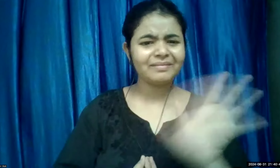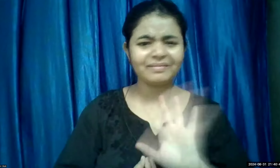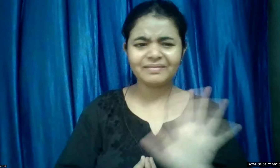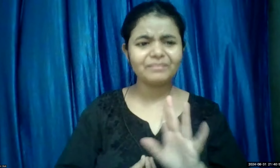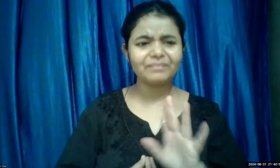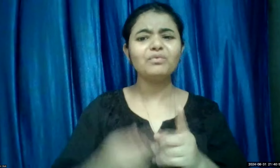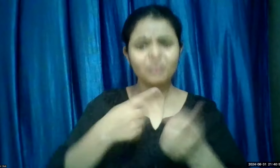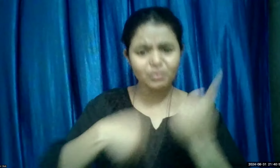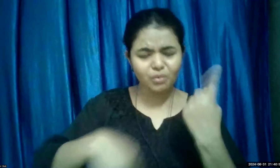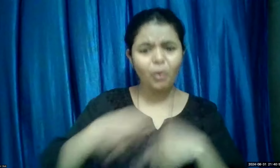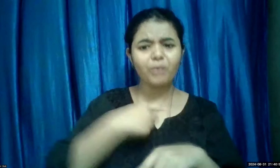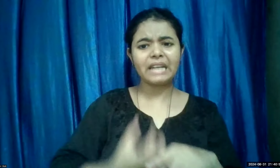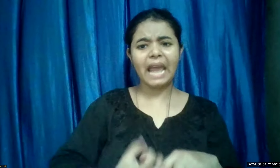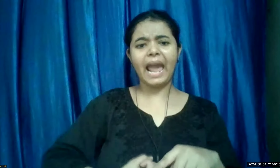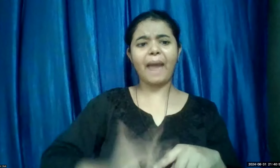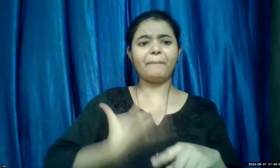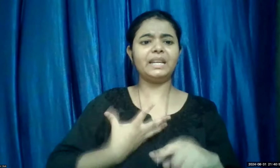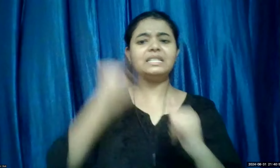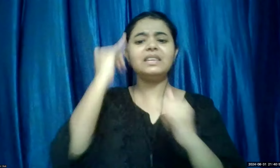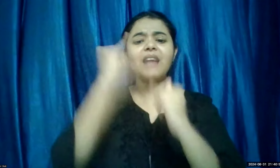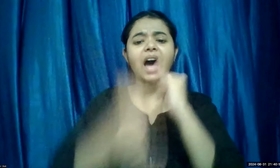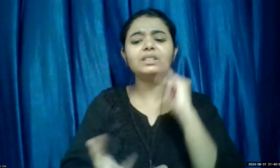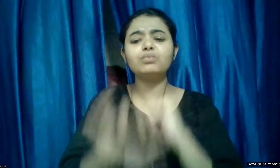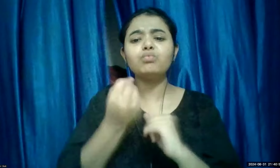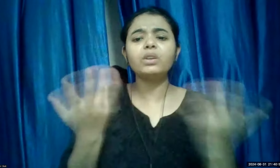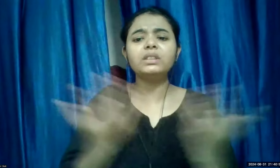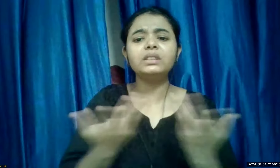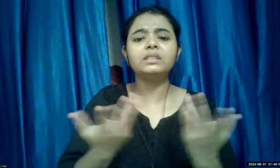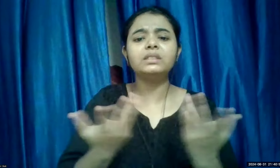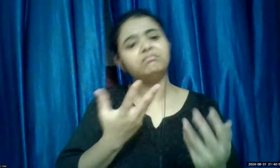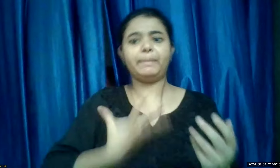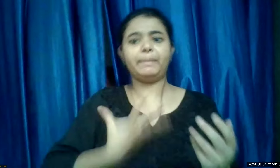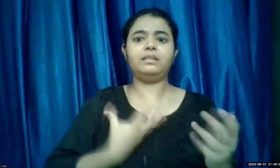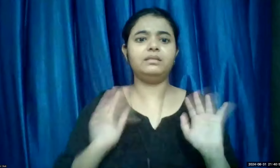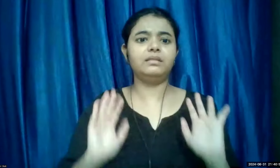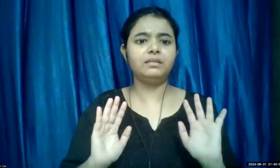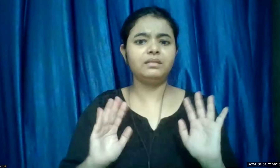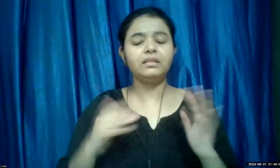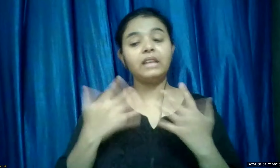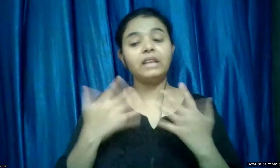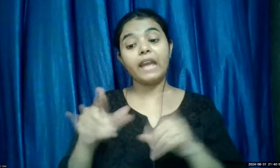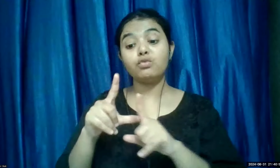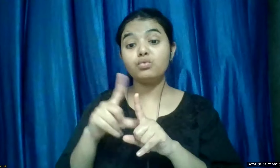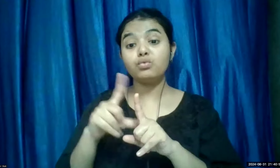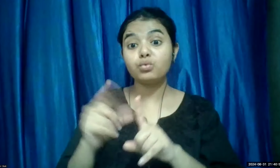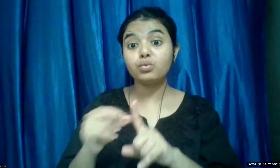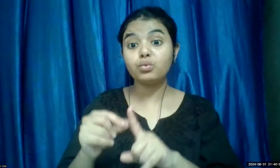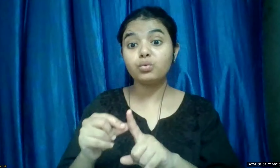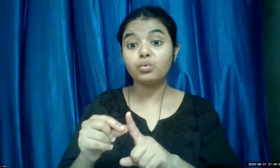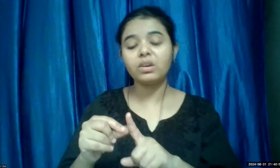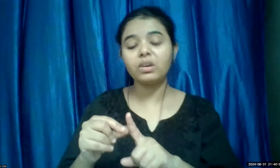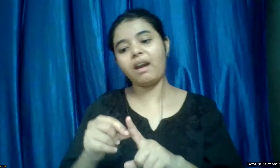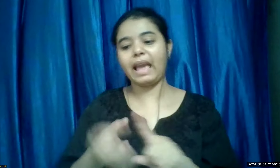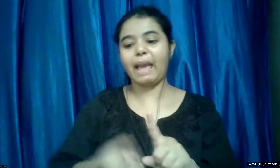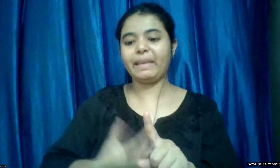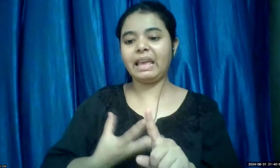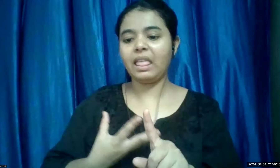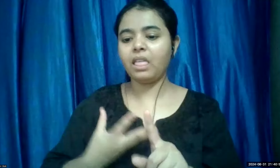हर कार्य से सुख की प्राप्ति ही चाहते हैं। हम चाहते हैं कि हमारी हर क्रिया हमको सुख दे, लेकिन फिर भी दुख मिलता है